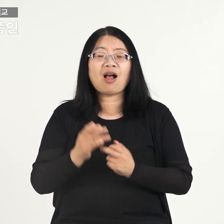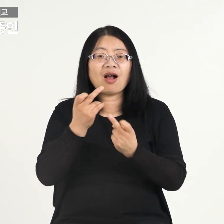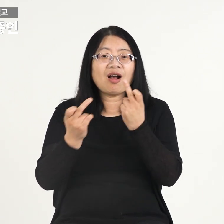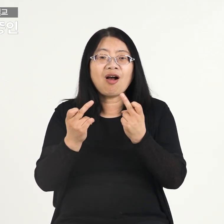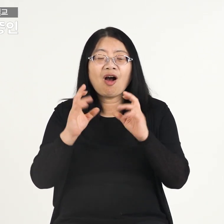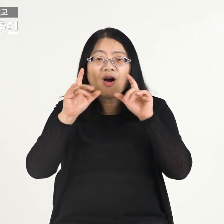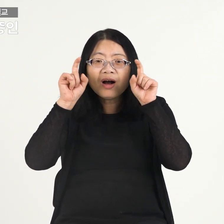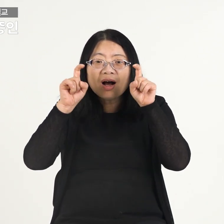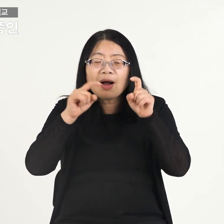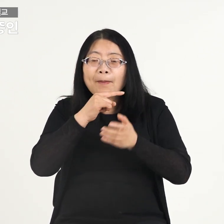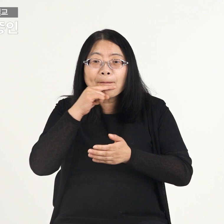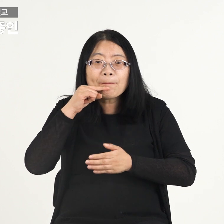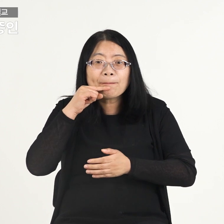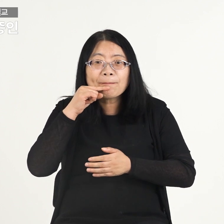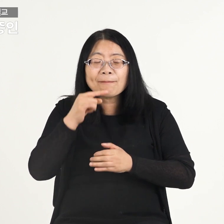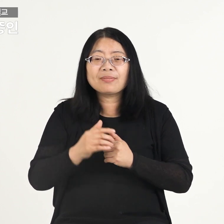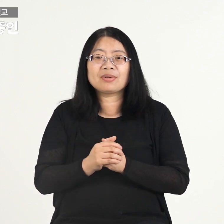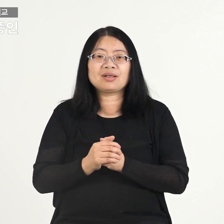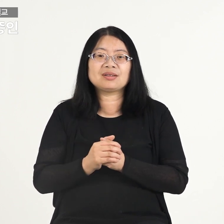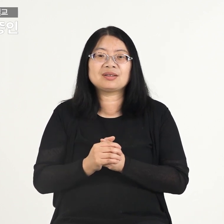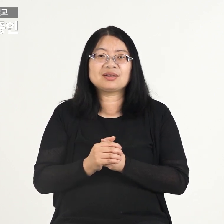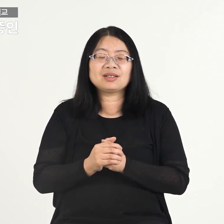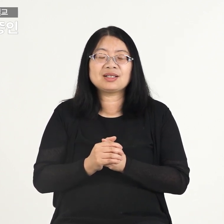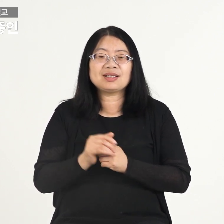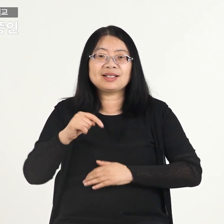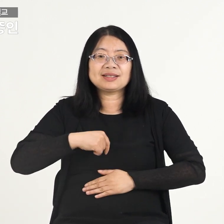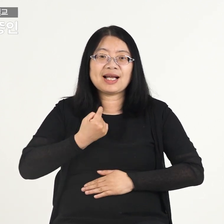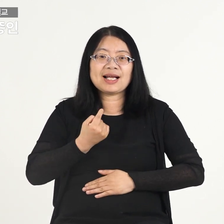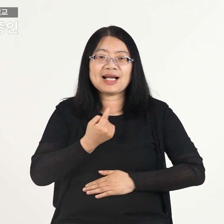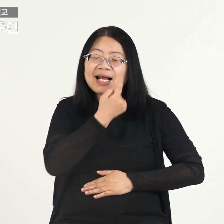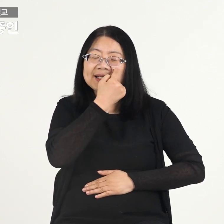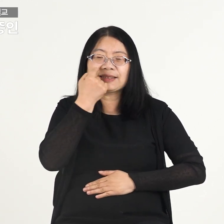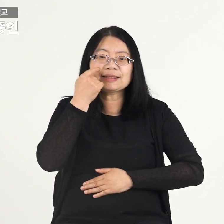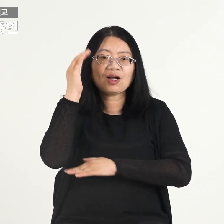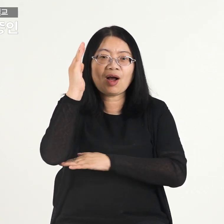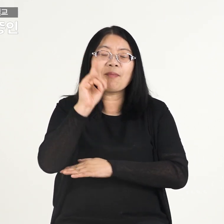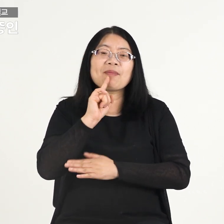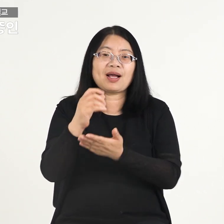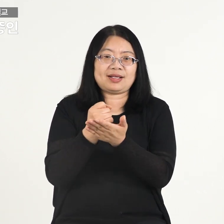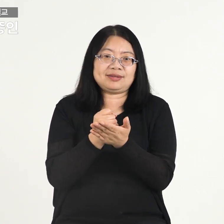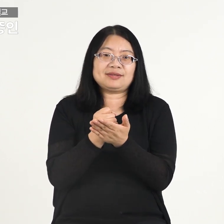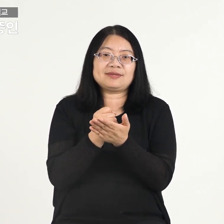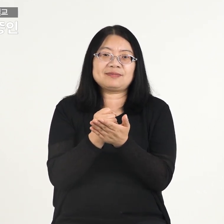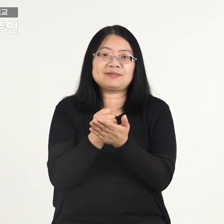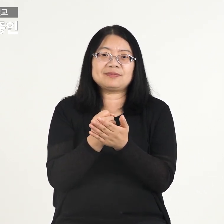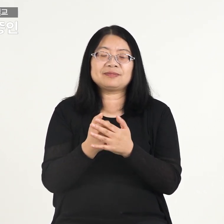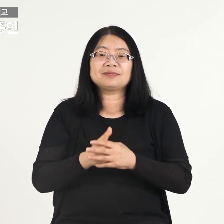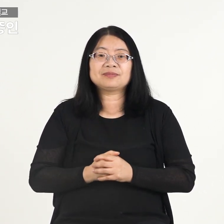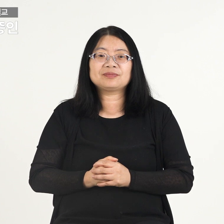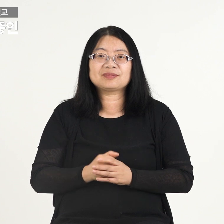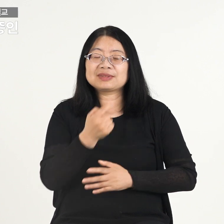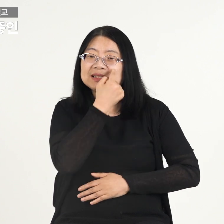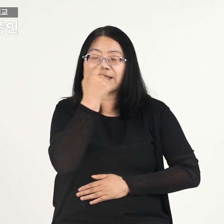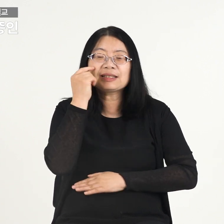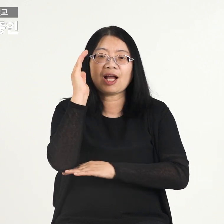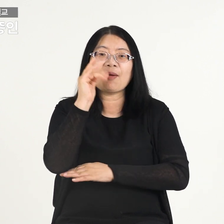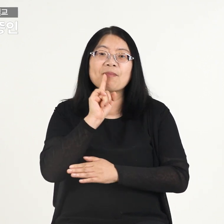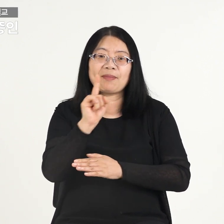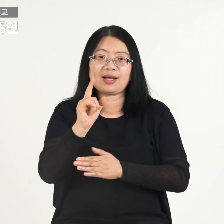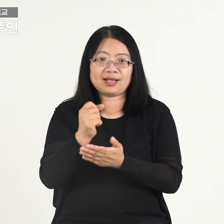형제들이 어린 양의 피와 자기들이 증언하는 말씀으로 그랬어요. 증언하는